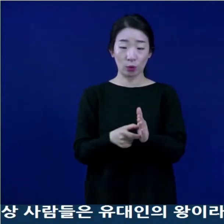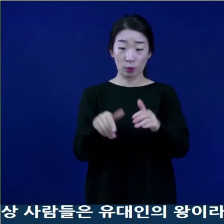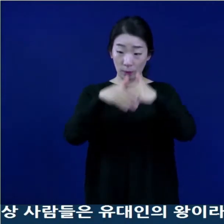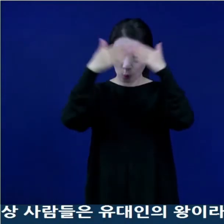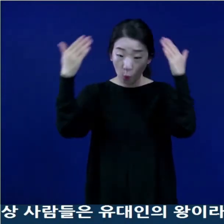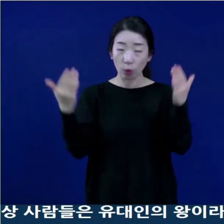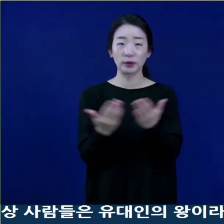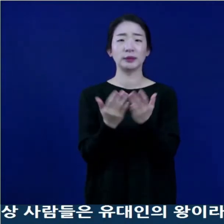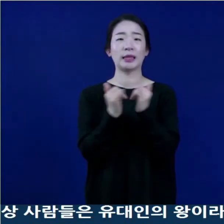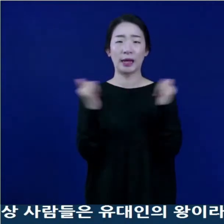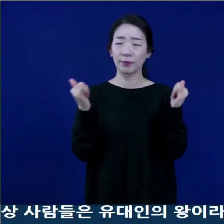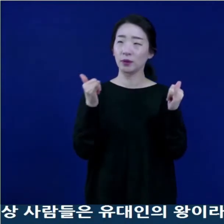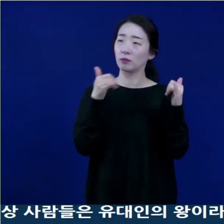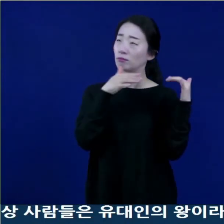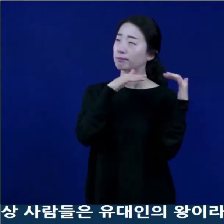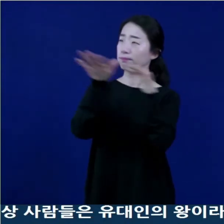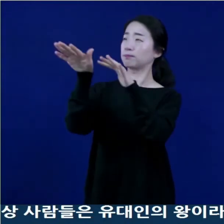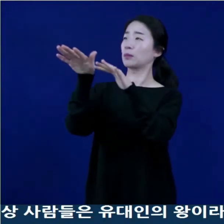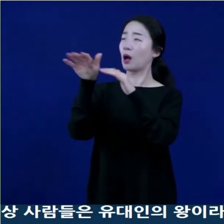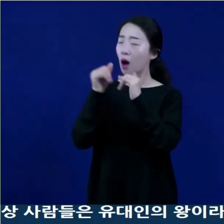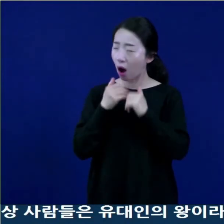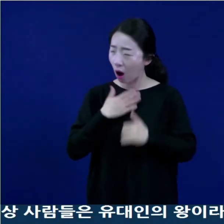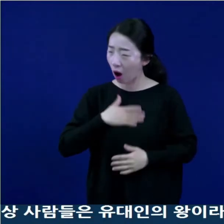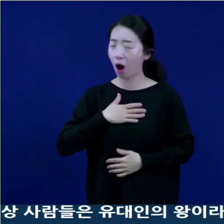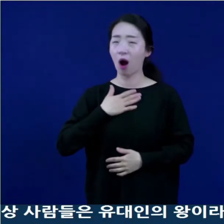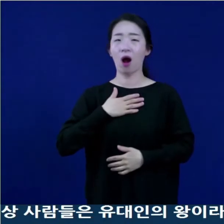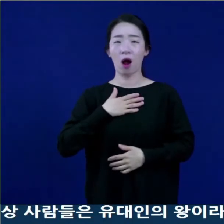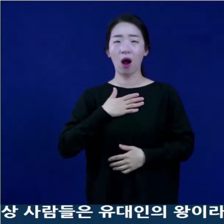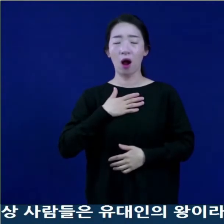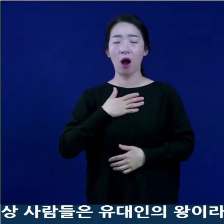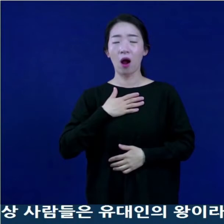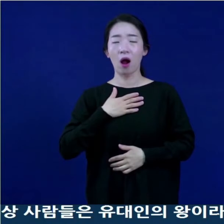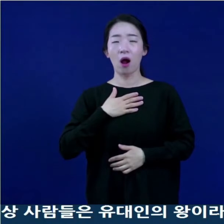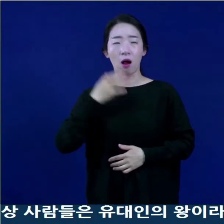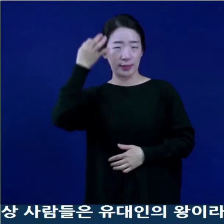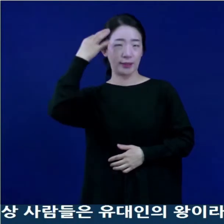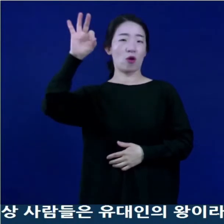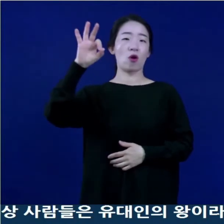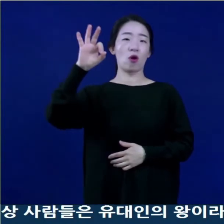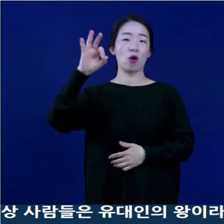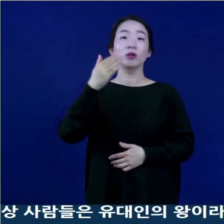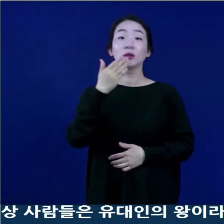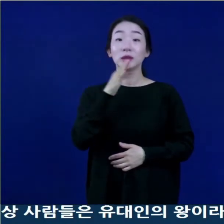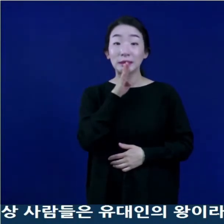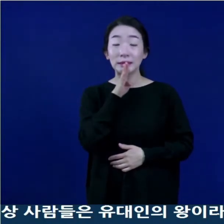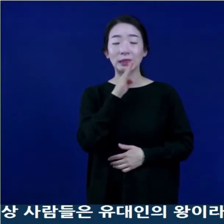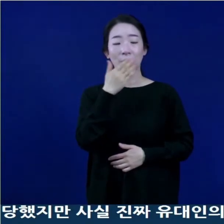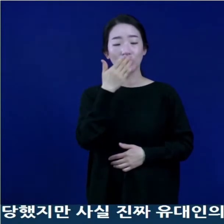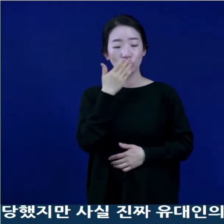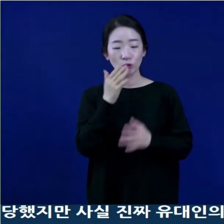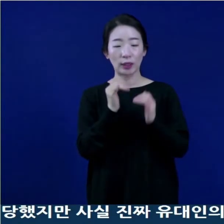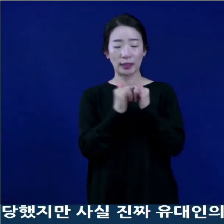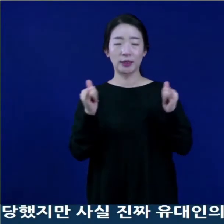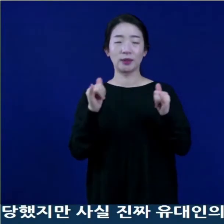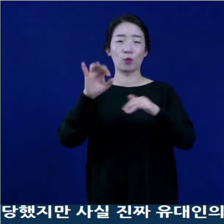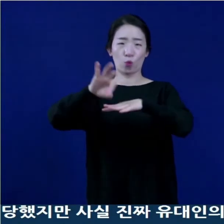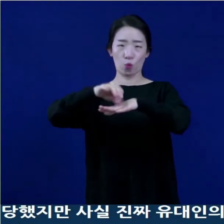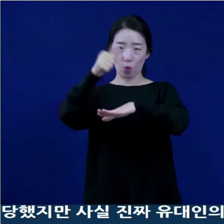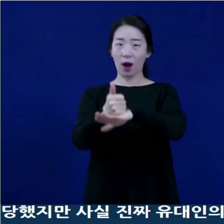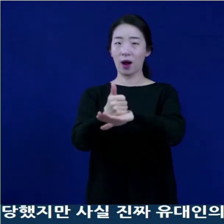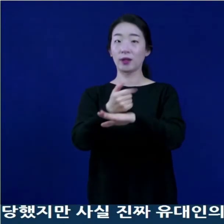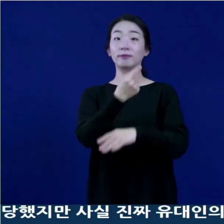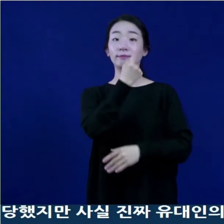쓰는 모든 세계가 인정할 만큼 예수님은 진짜 유대인의 왕이었다는